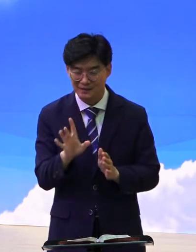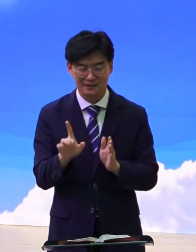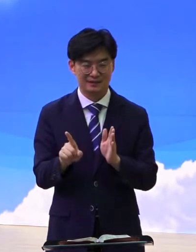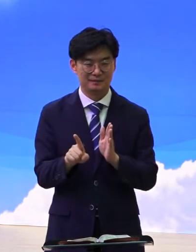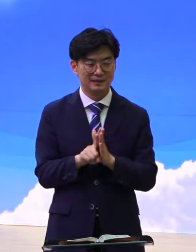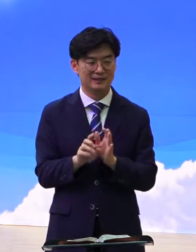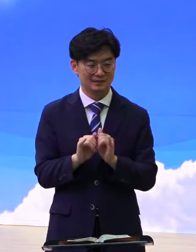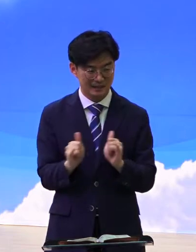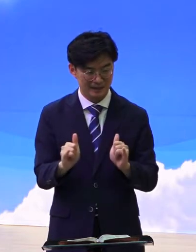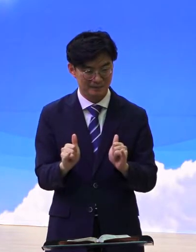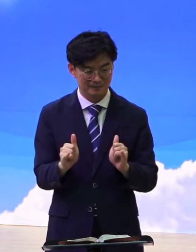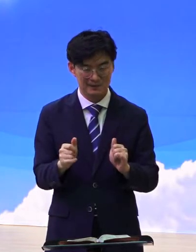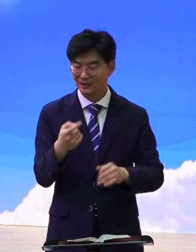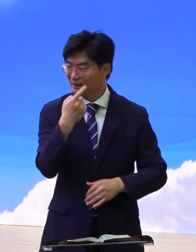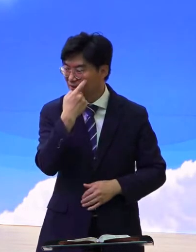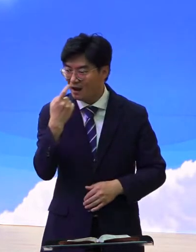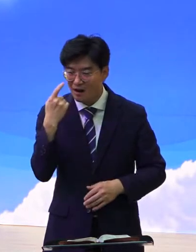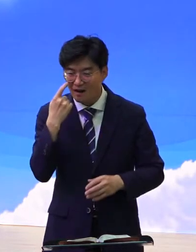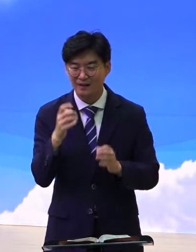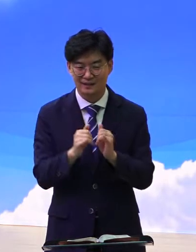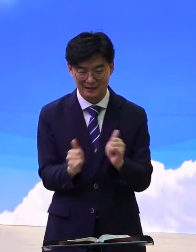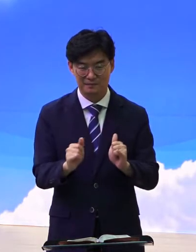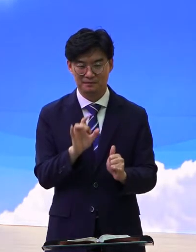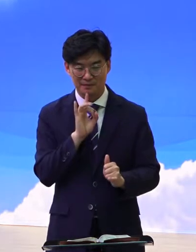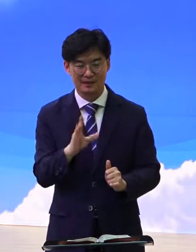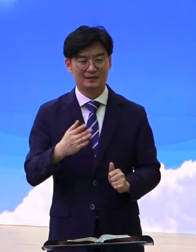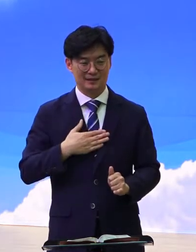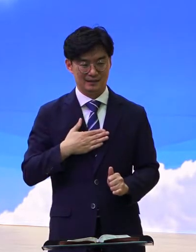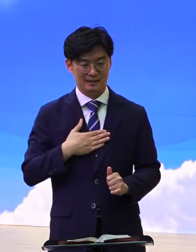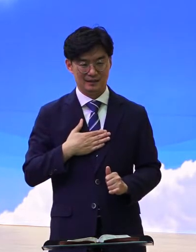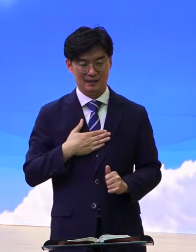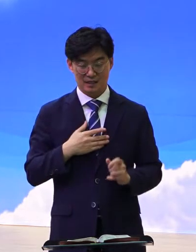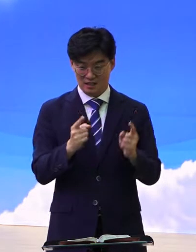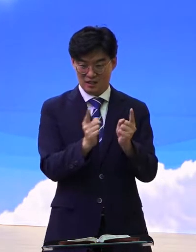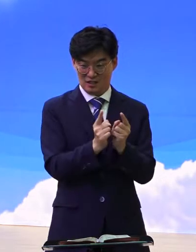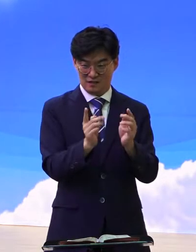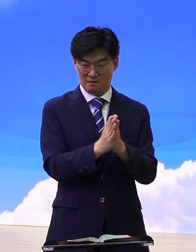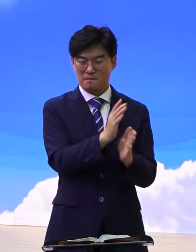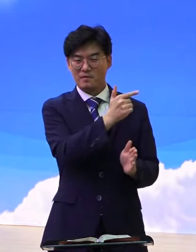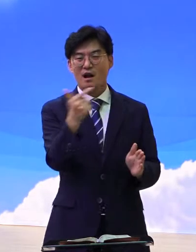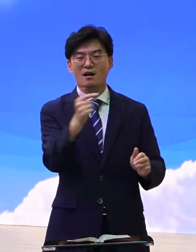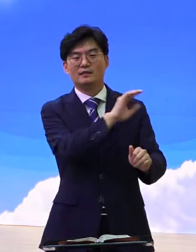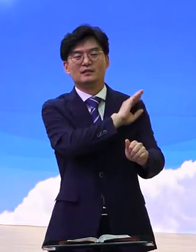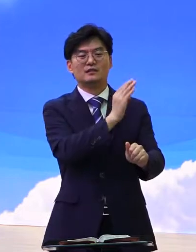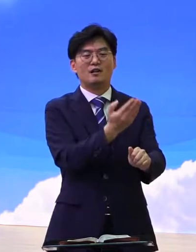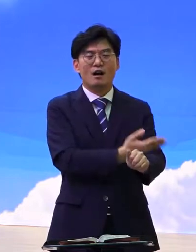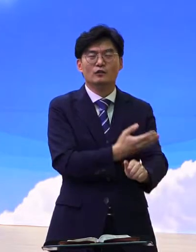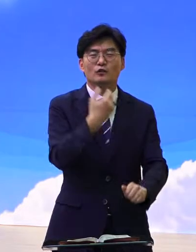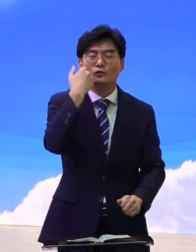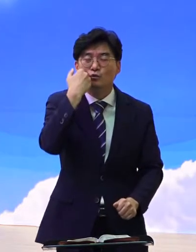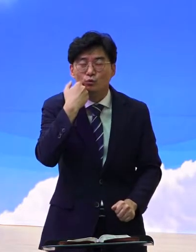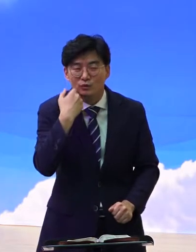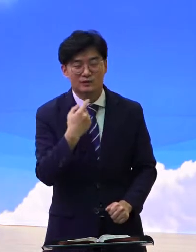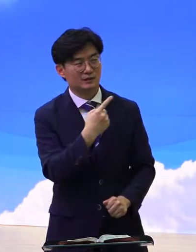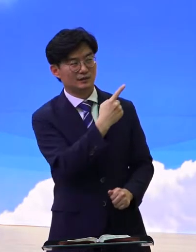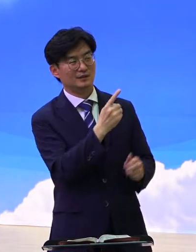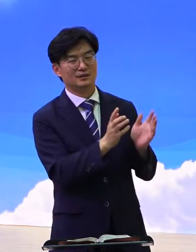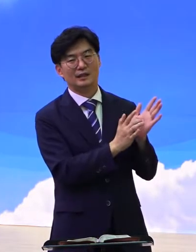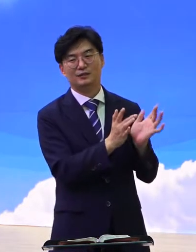분이 따로 있다는 말이죠. 예수님은 우리 삶에 기적을 행하시는 분이십니다.